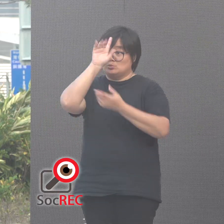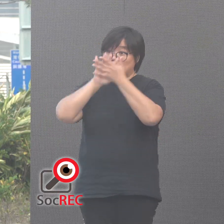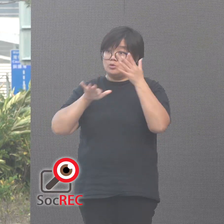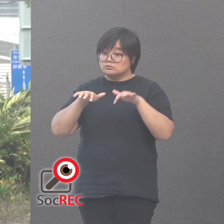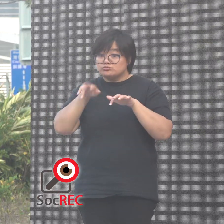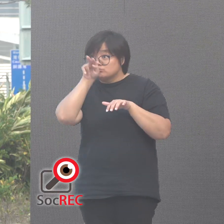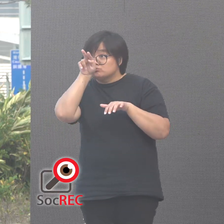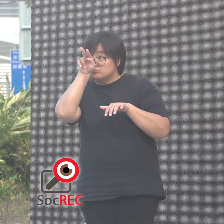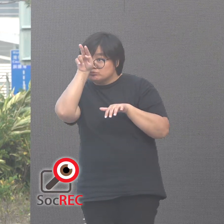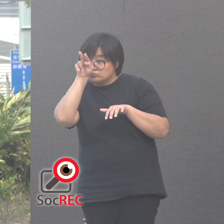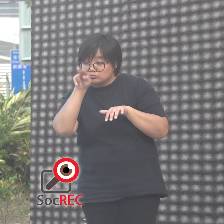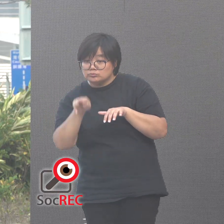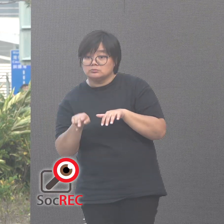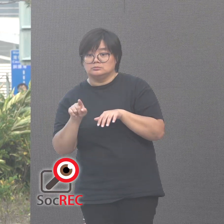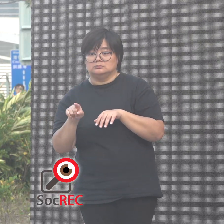見到